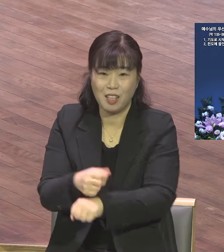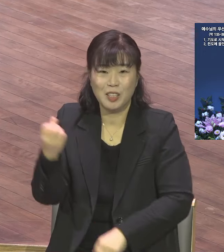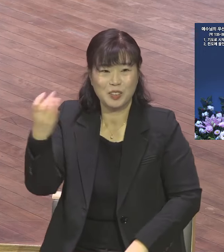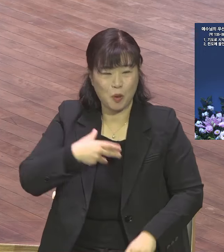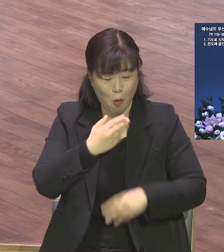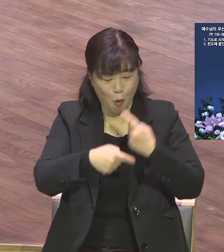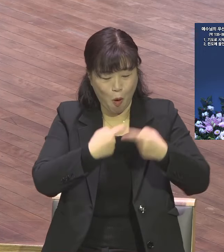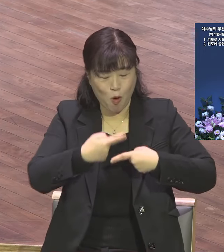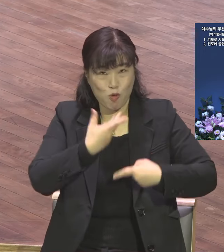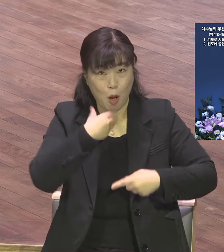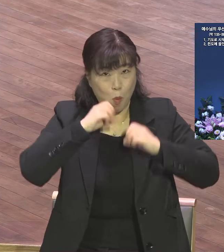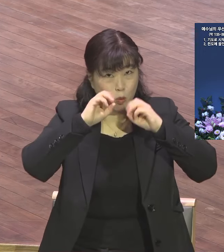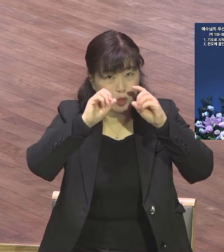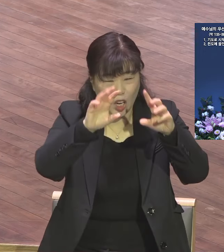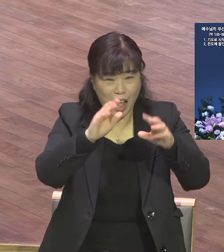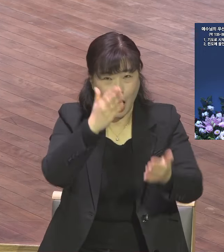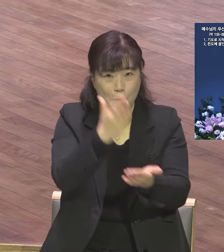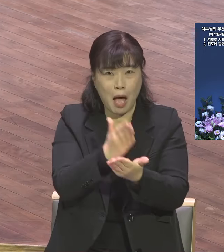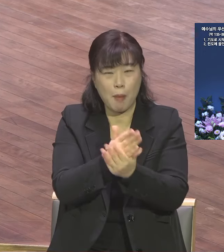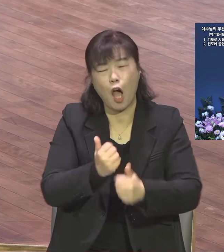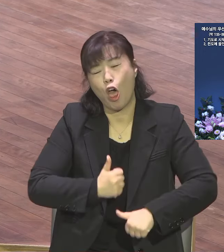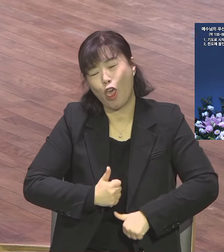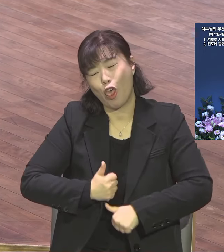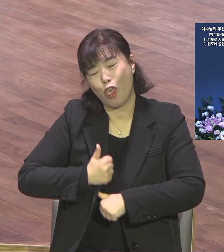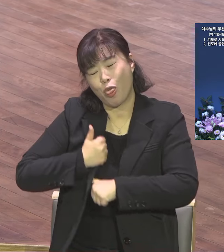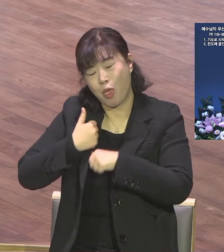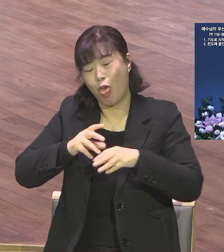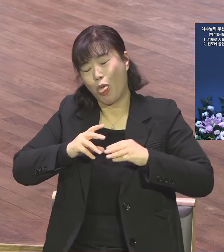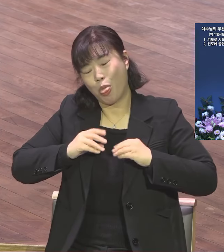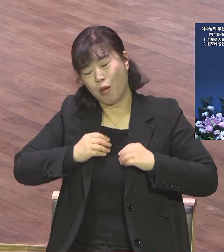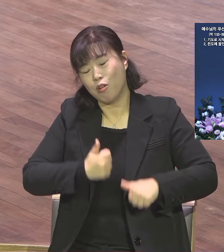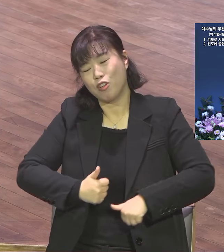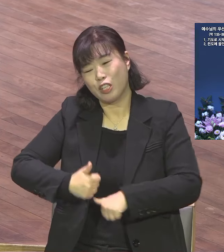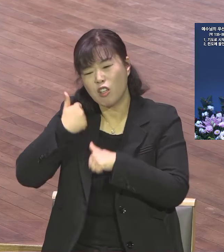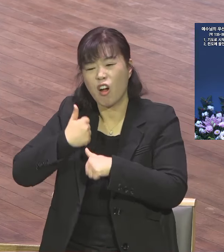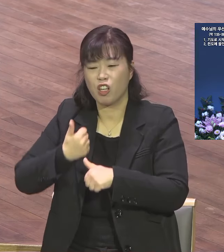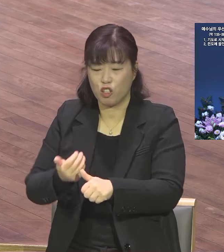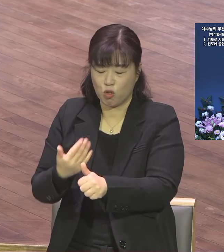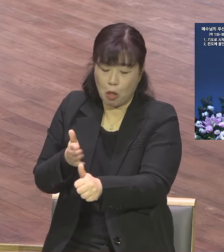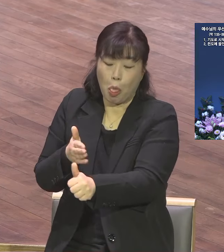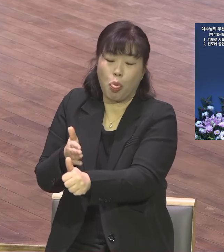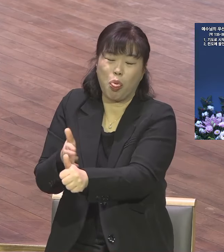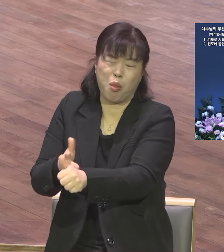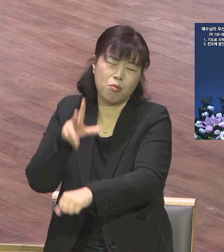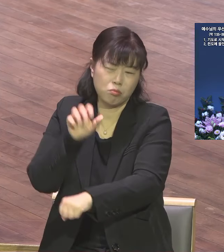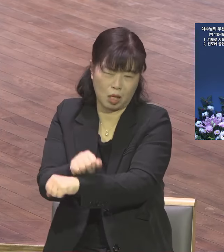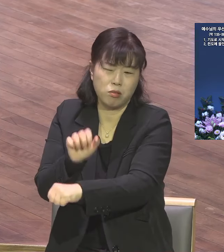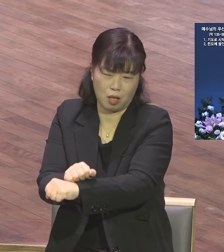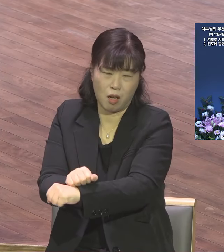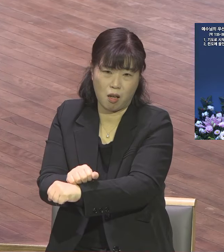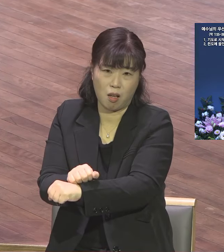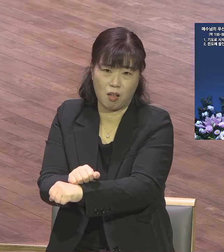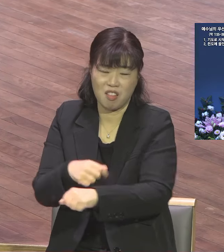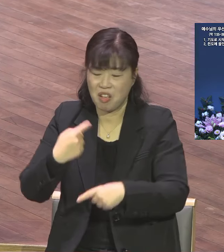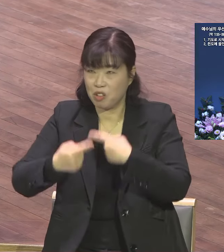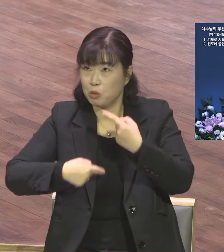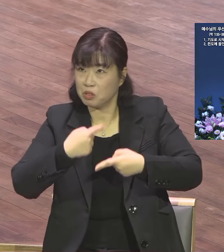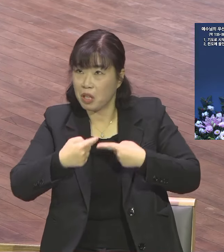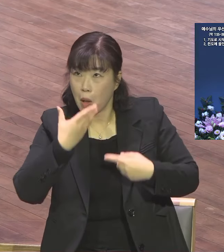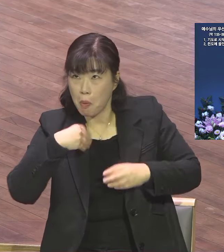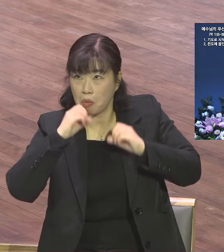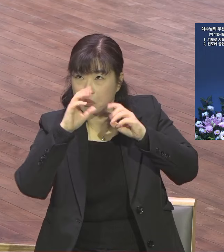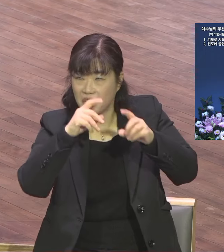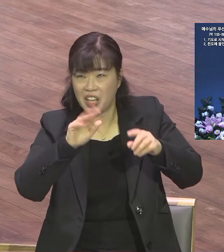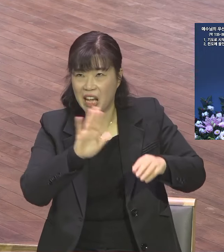계속 교회 안에서 상처받도록 상처받은 거인 계속해서 메시지를 잃어버린 침묵하도록 말하지 않도록